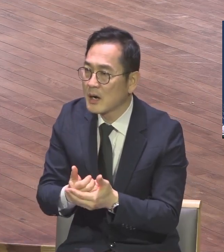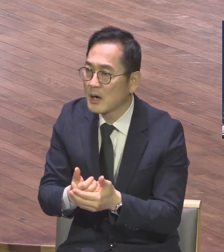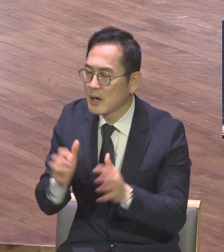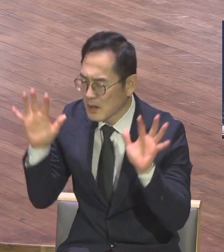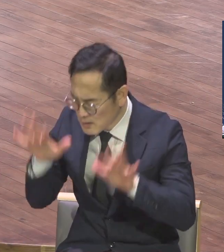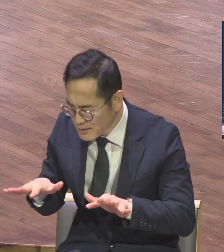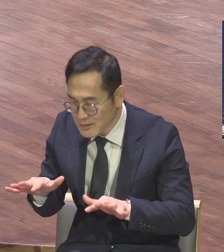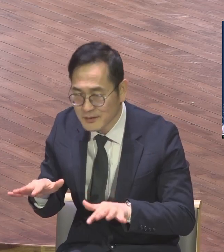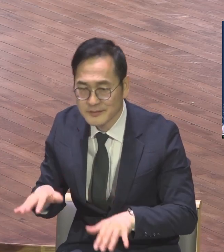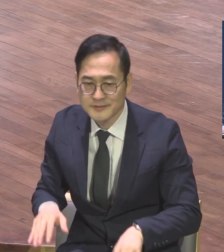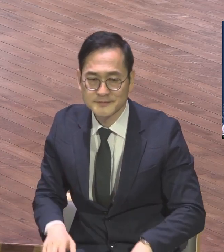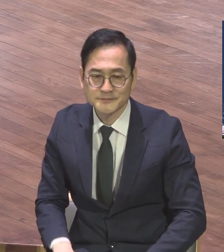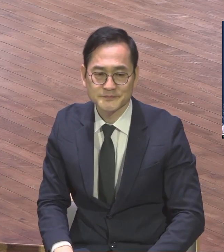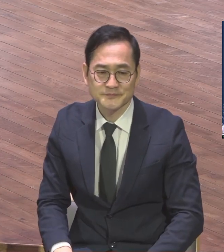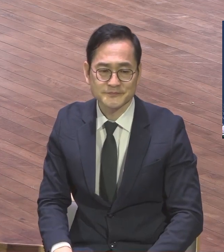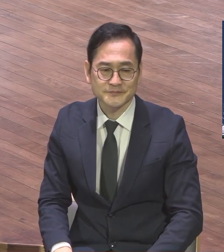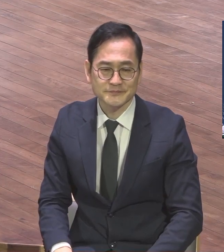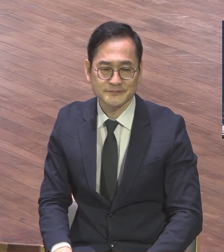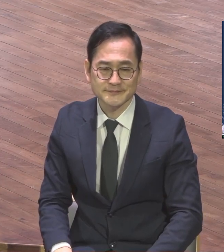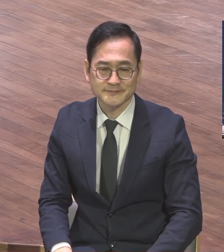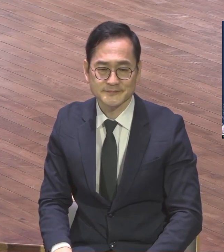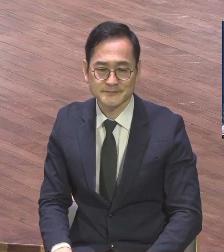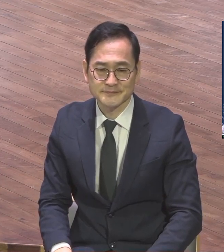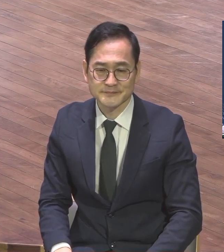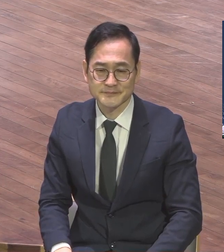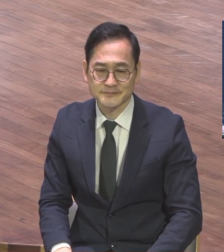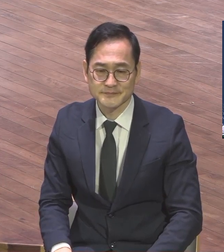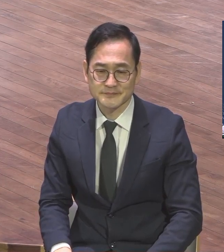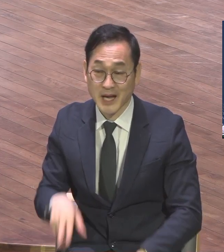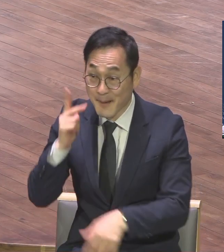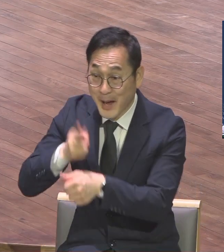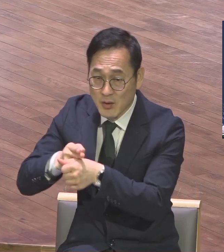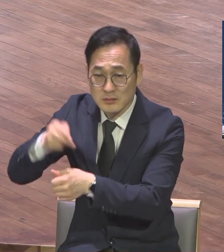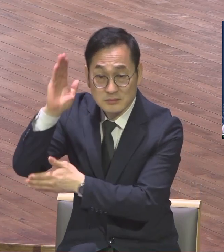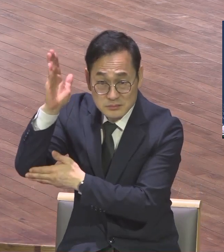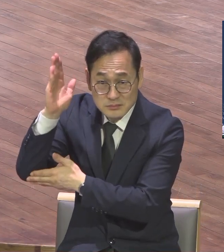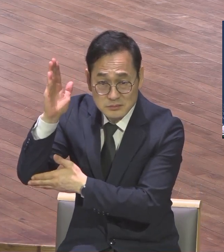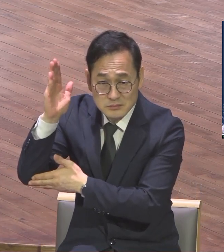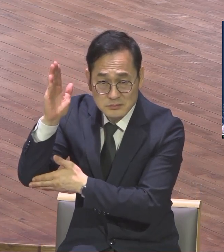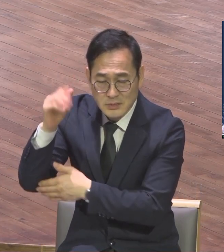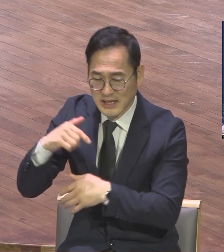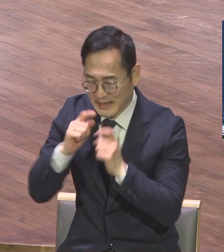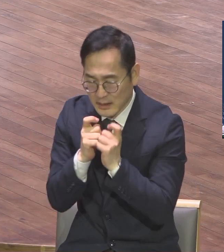사도 바울의 선교사기 핵심은 언제나 성경